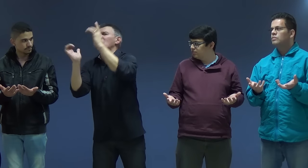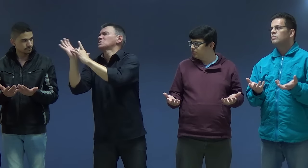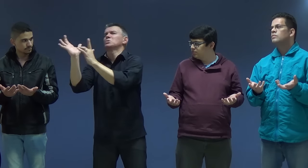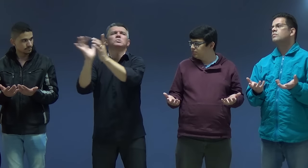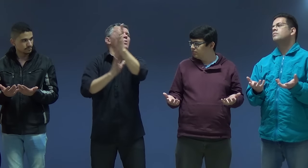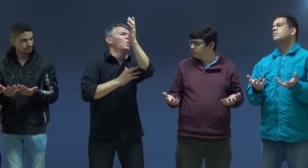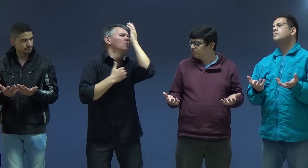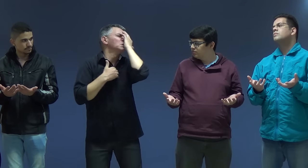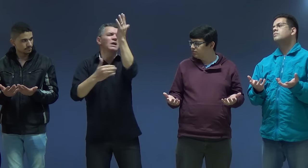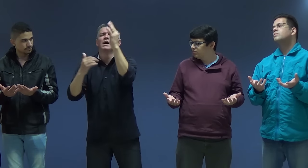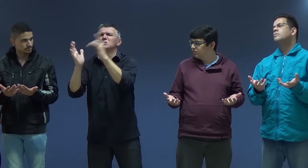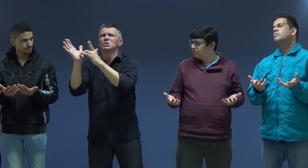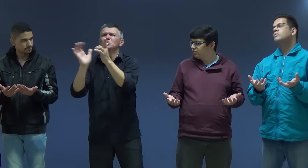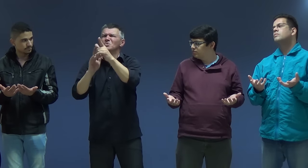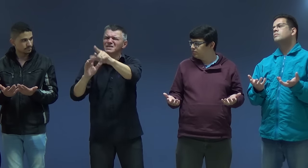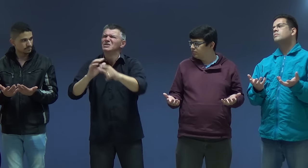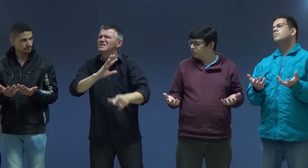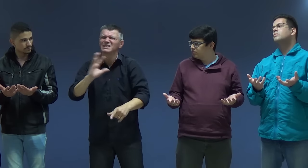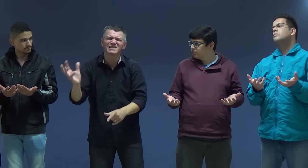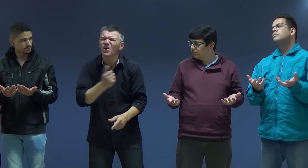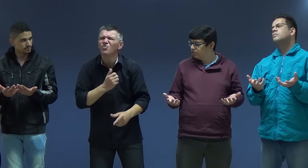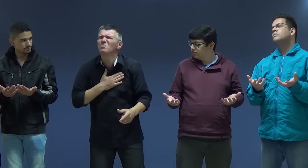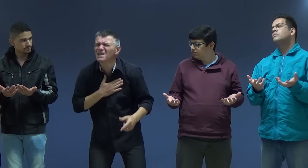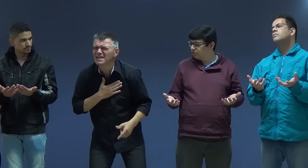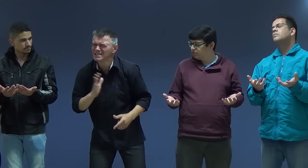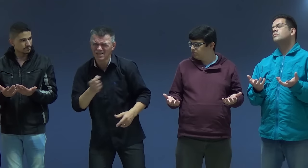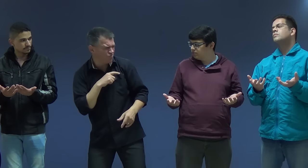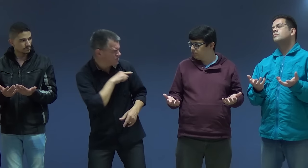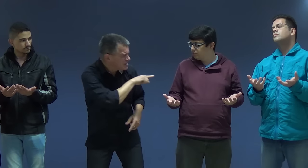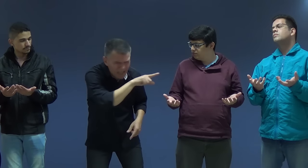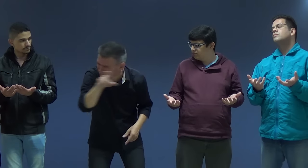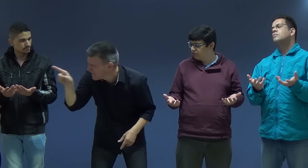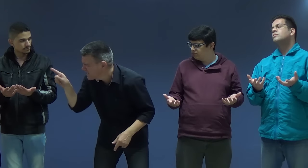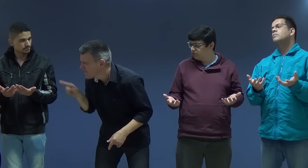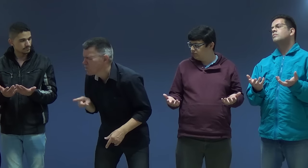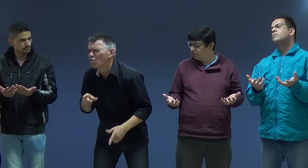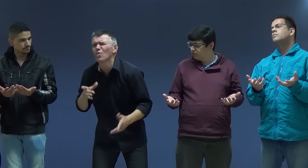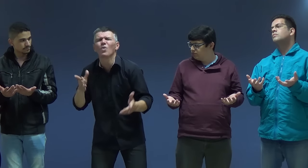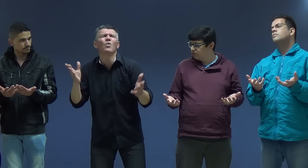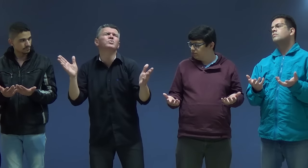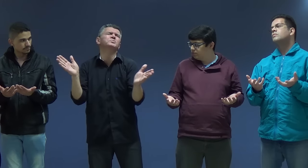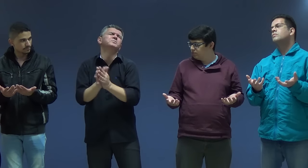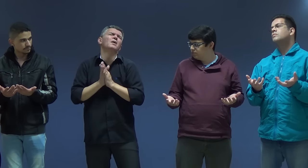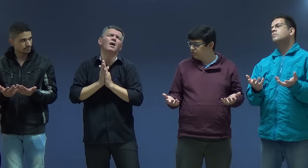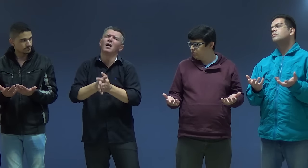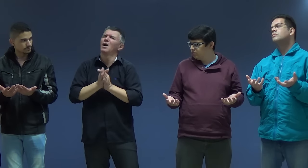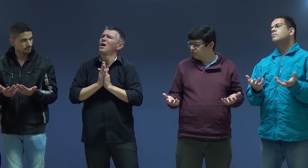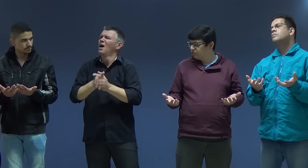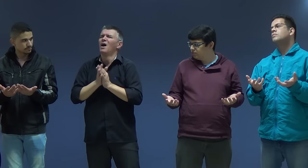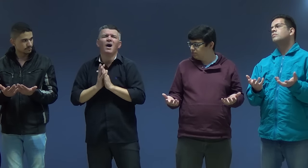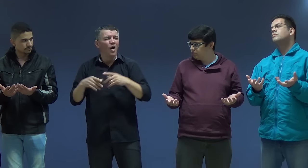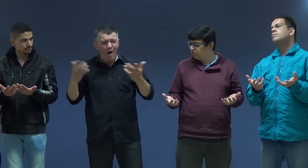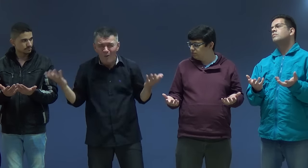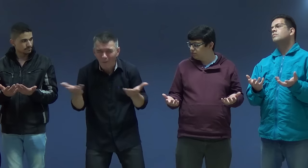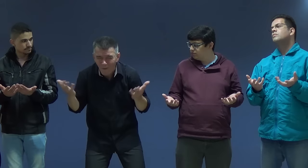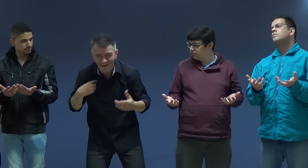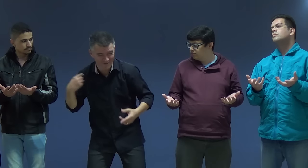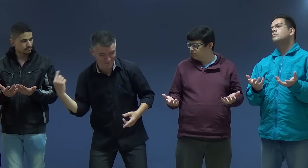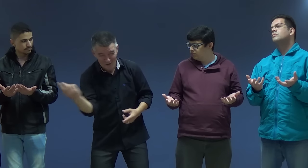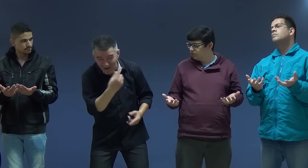nós te agradecemos por isso, Jesus. Para me salvar, para salvar a todos que estão aqui. E